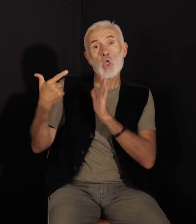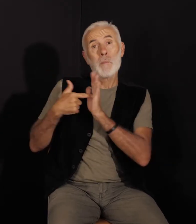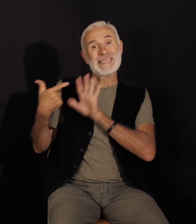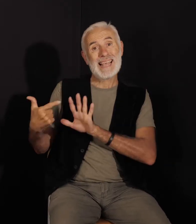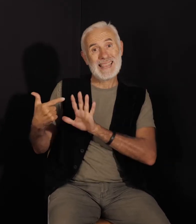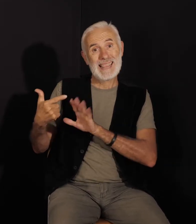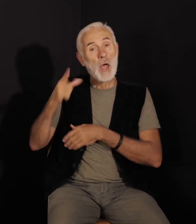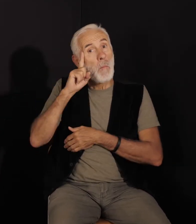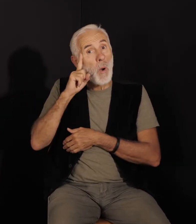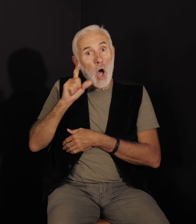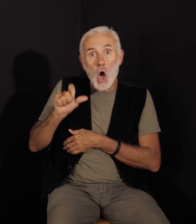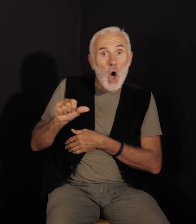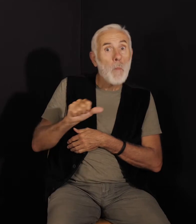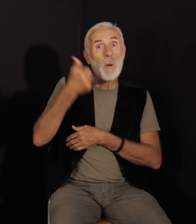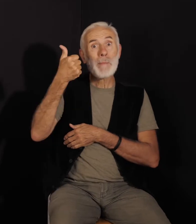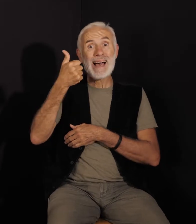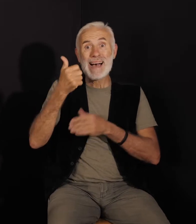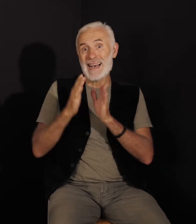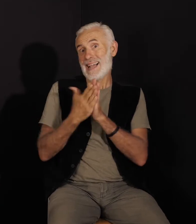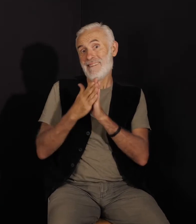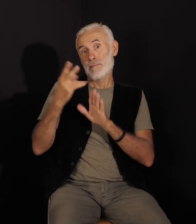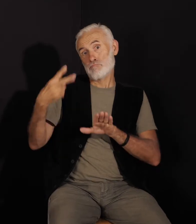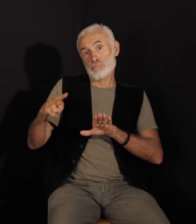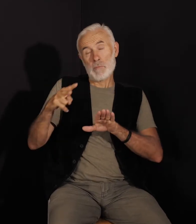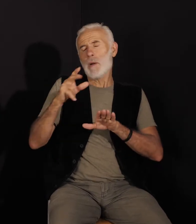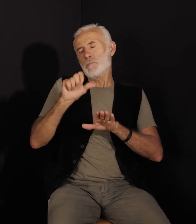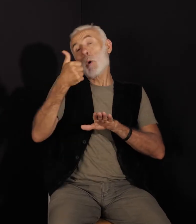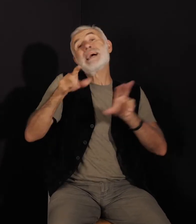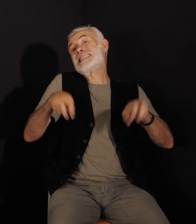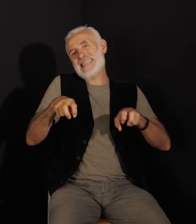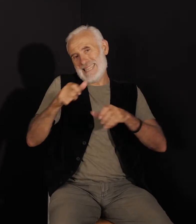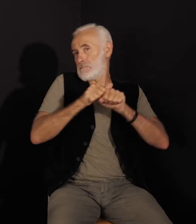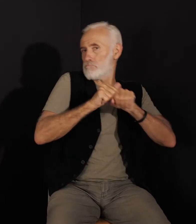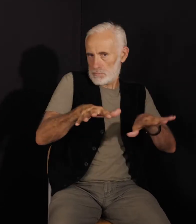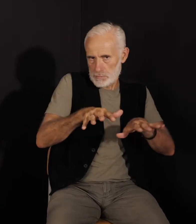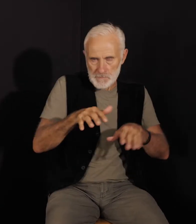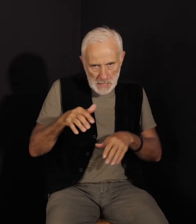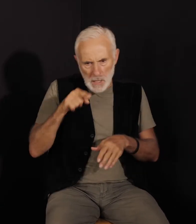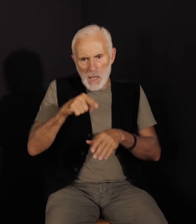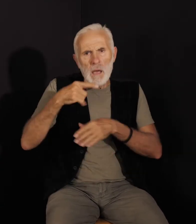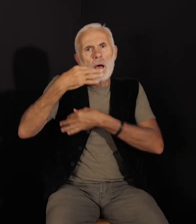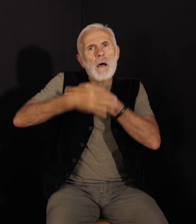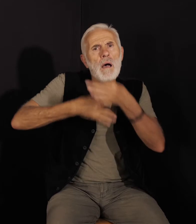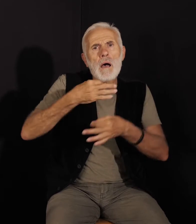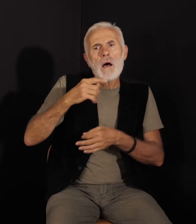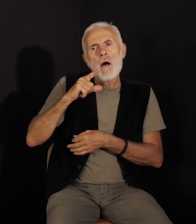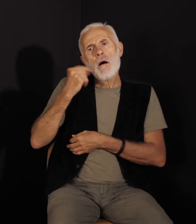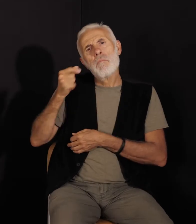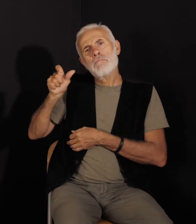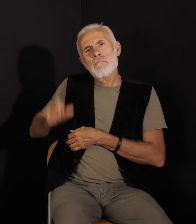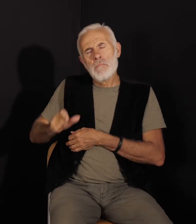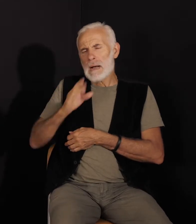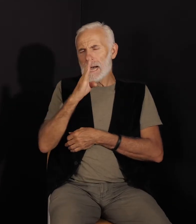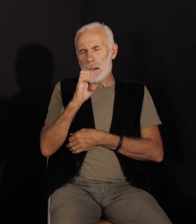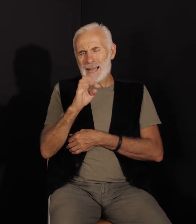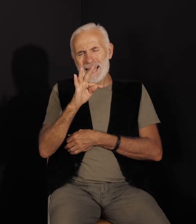titre que l'on a publié était une sorte de biographie de Beethoven, à la recherche de Beethoven, et je l'ai